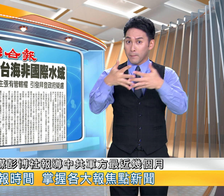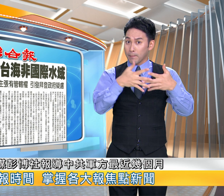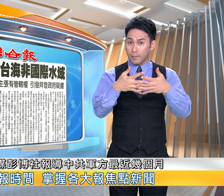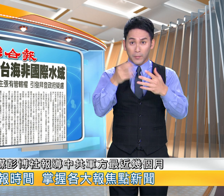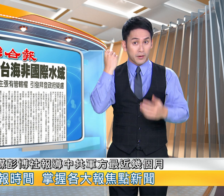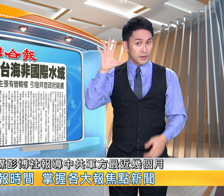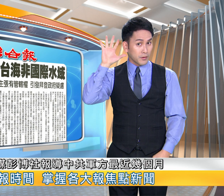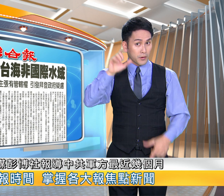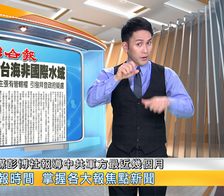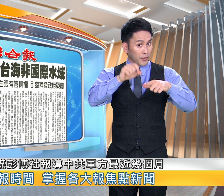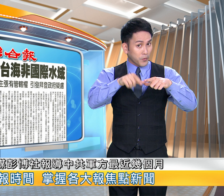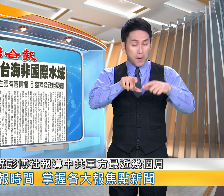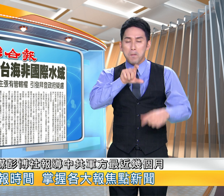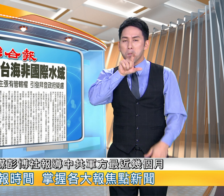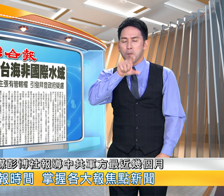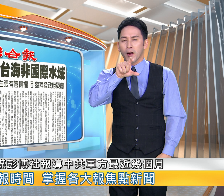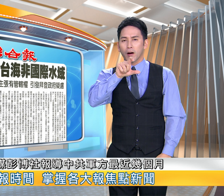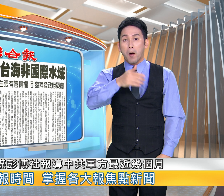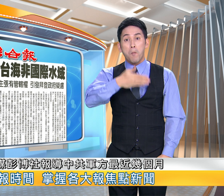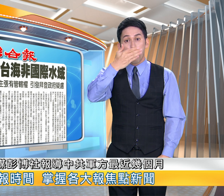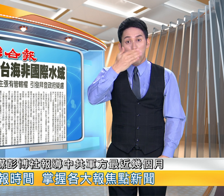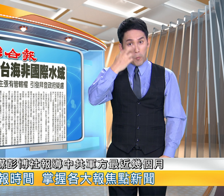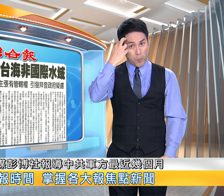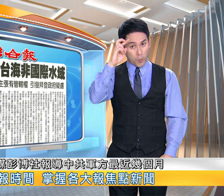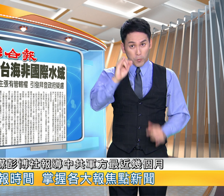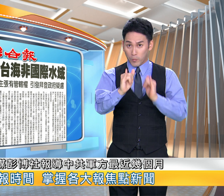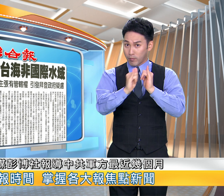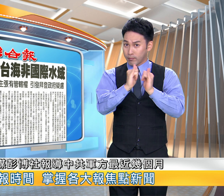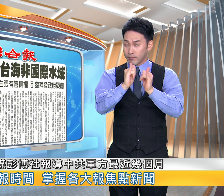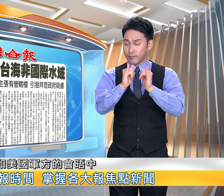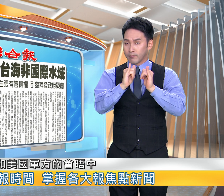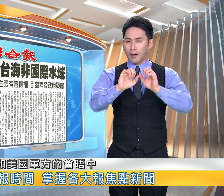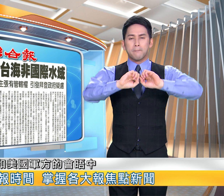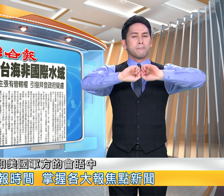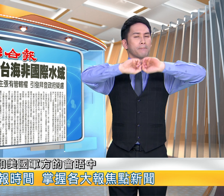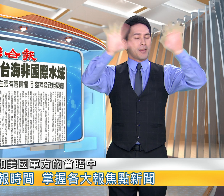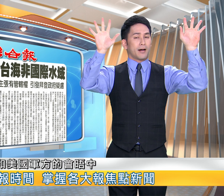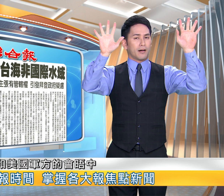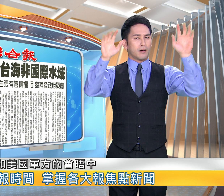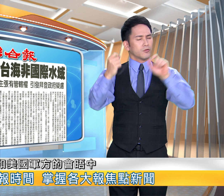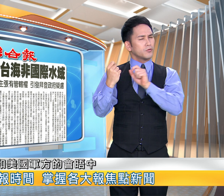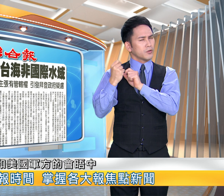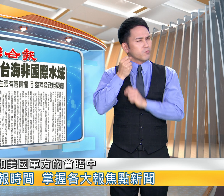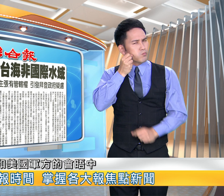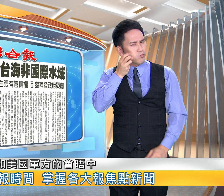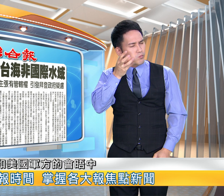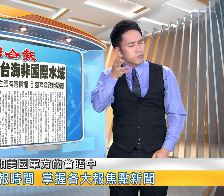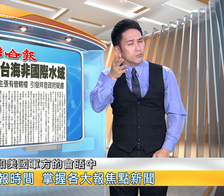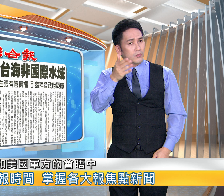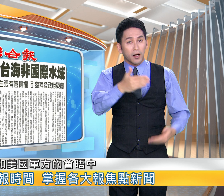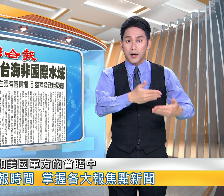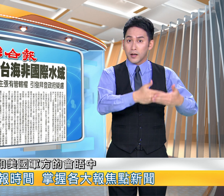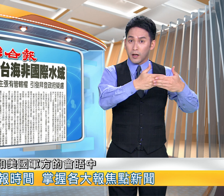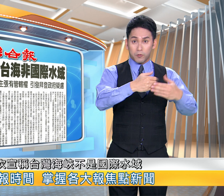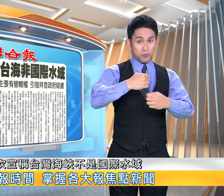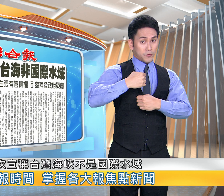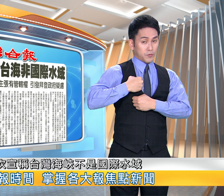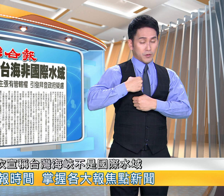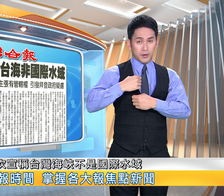中共军方最近几个月在和美国军方的会晤当中，多次宣称台湾